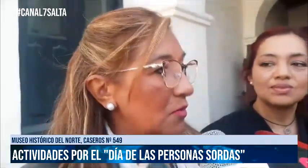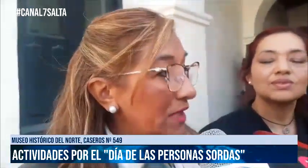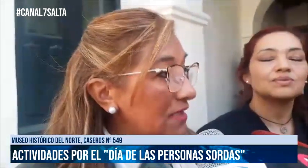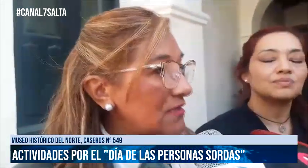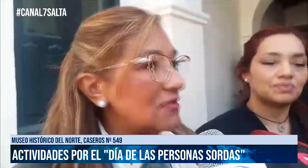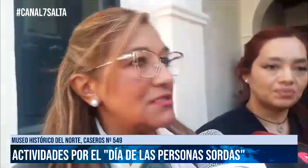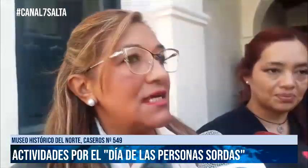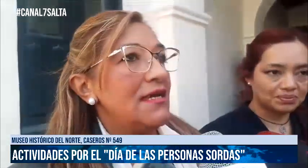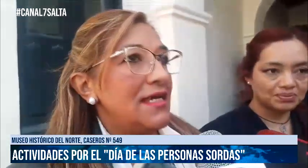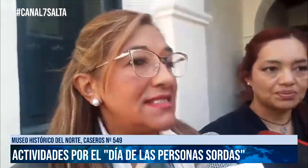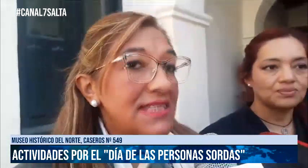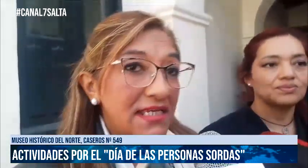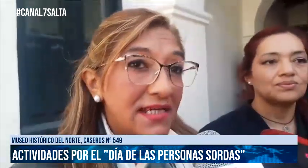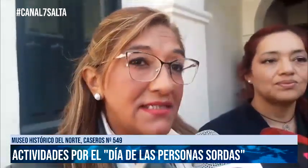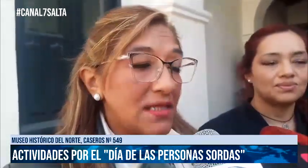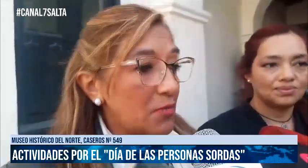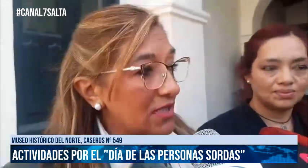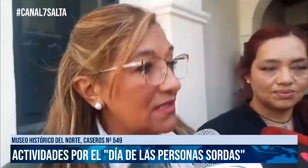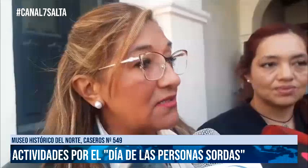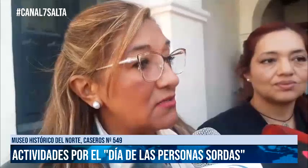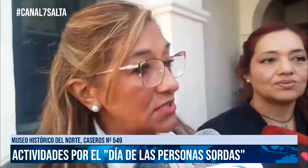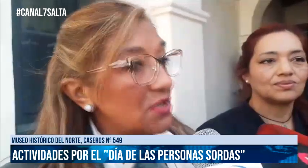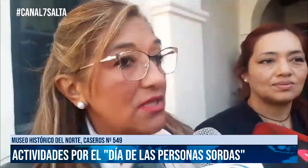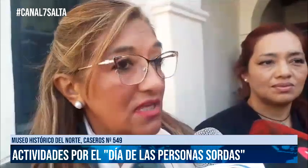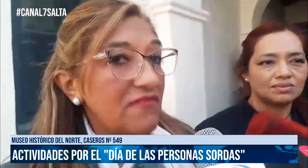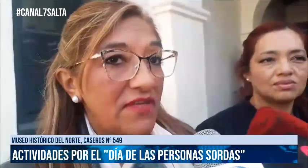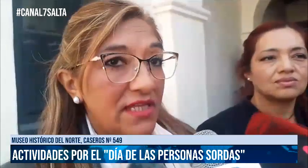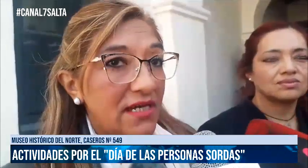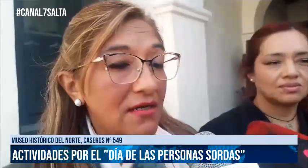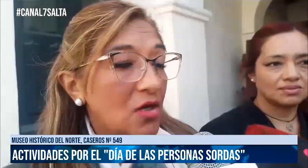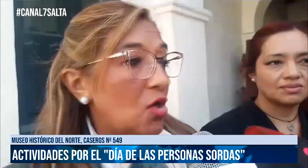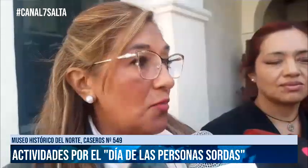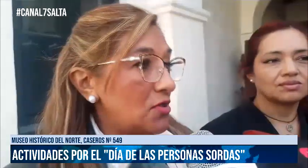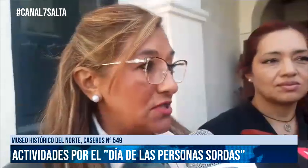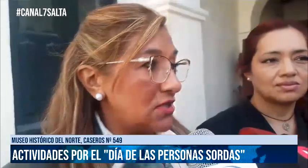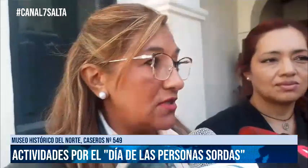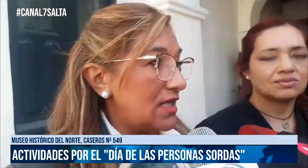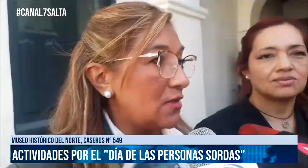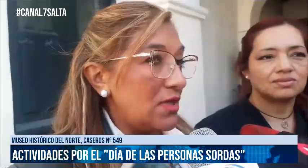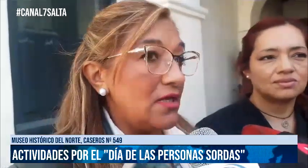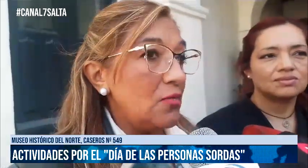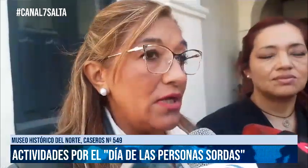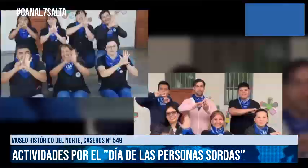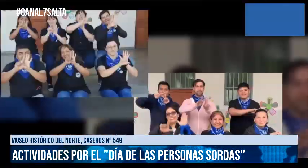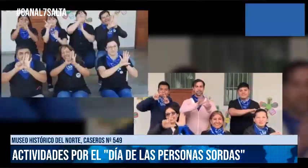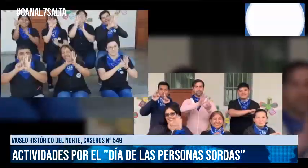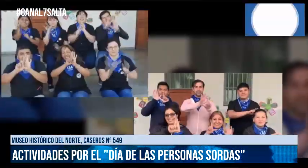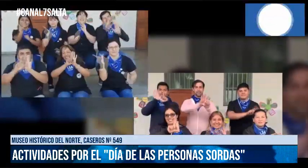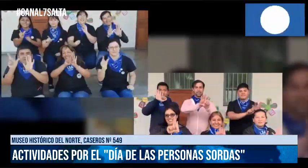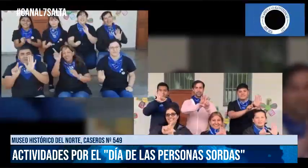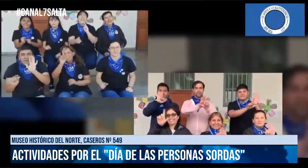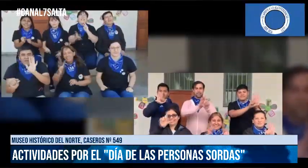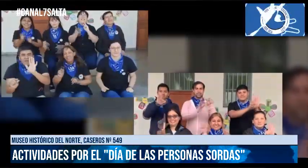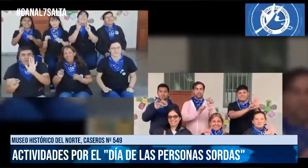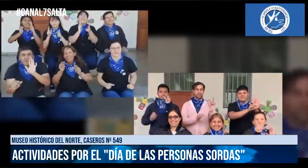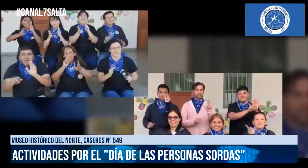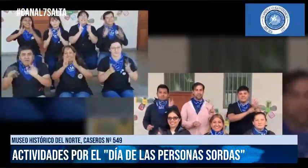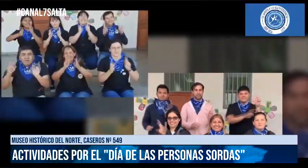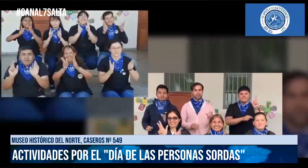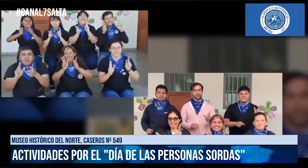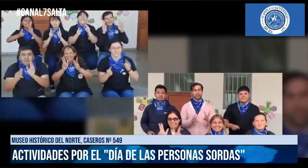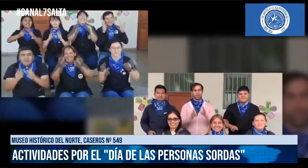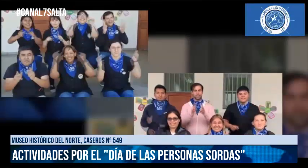compartieron momentos, enseñanzas, porque tanto los chicos de EFETA como los chicos de la Escuela del Huayco